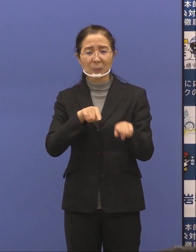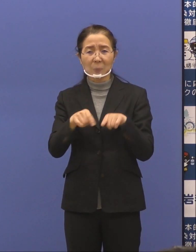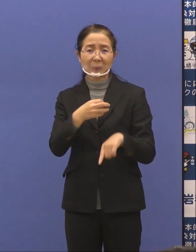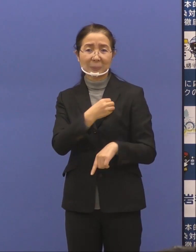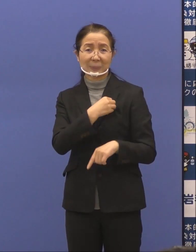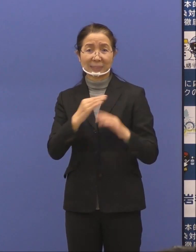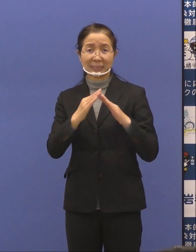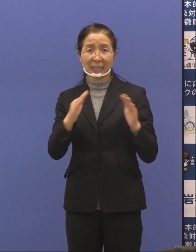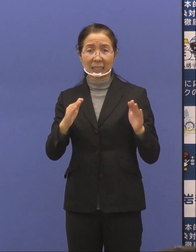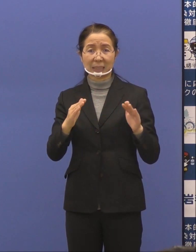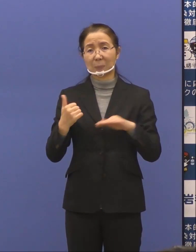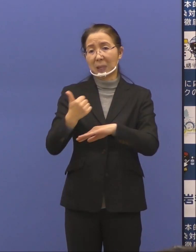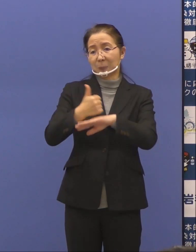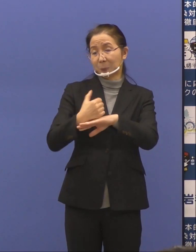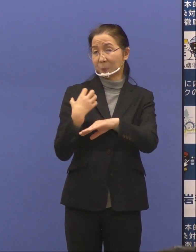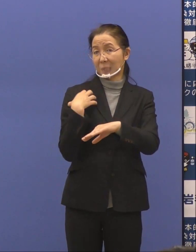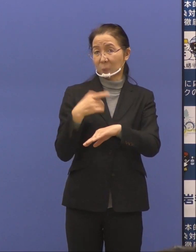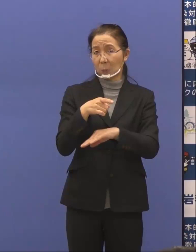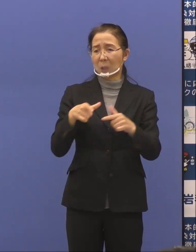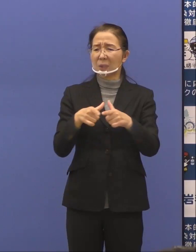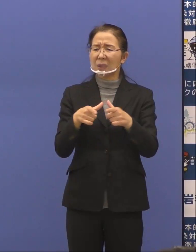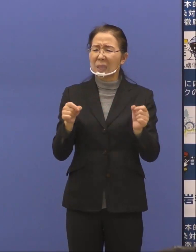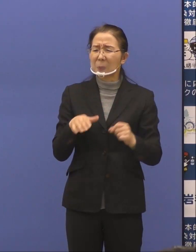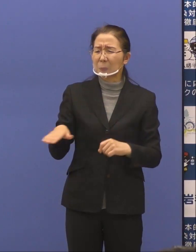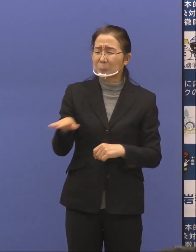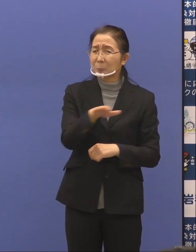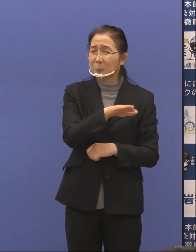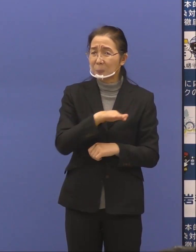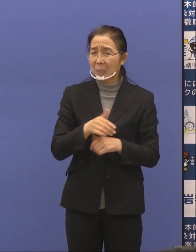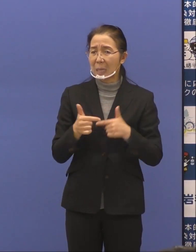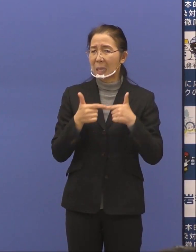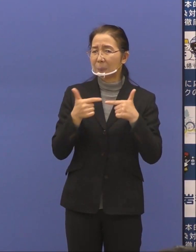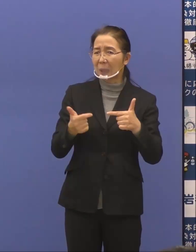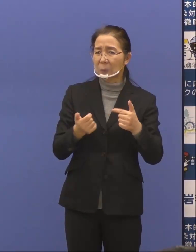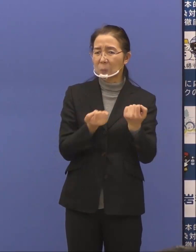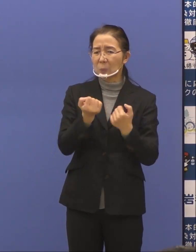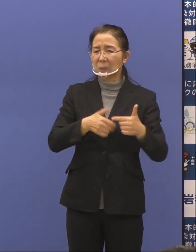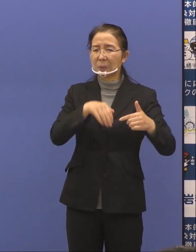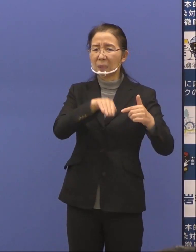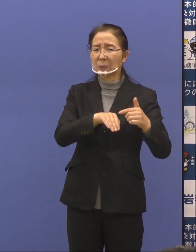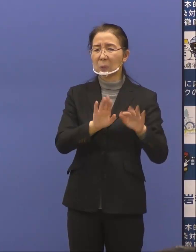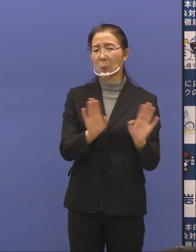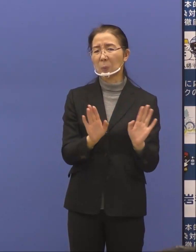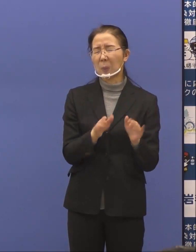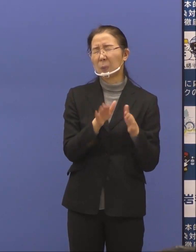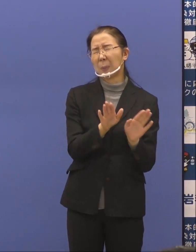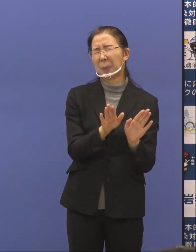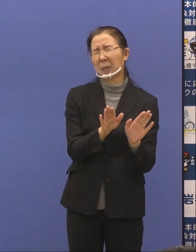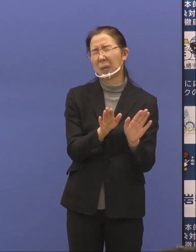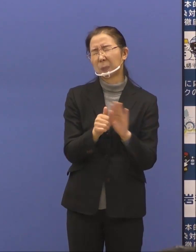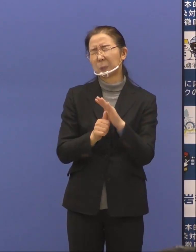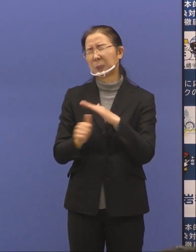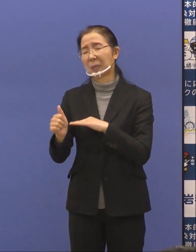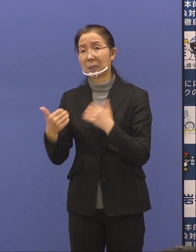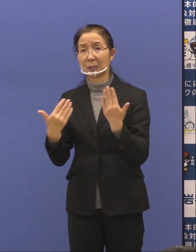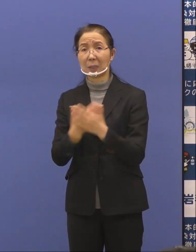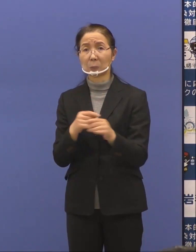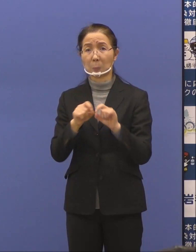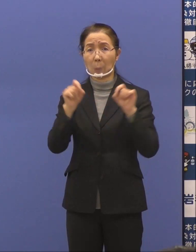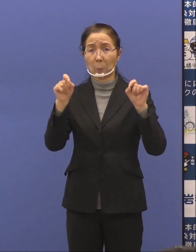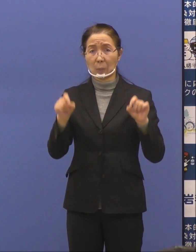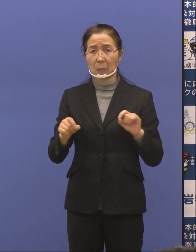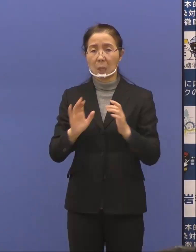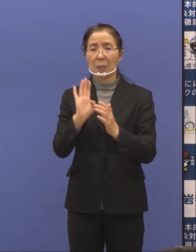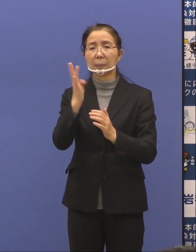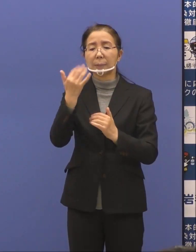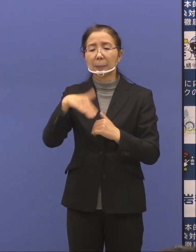会の方なんですけれども、まあ、今全国的にですねバスや車内への置き去りが問題となっている中で、まあ、県内でこの